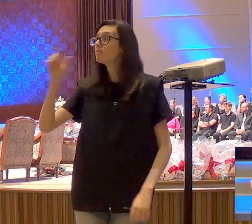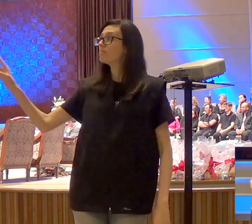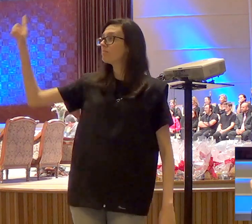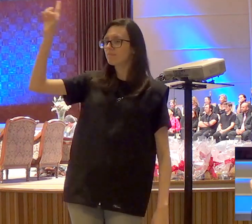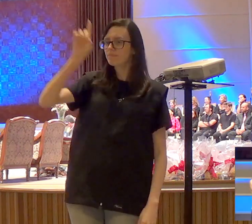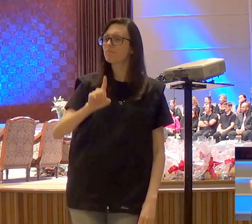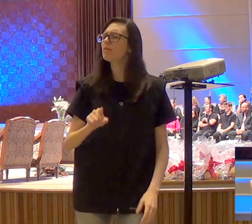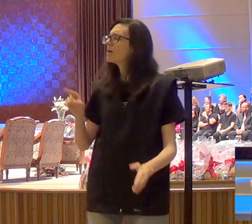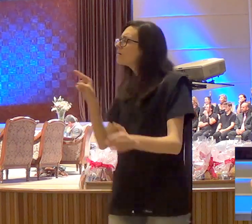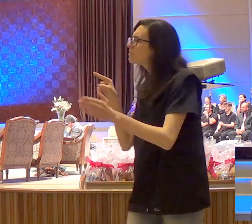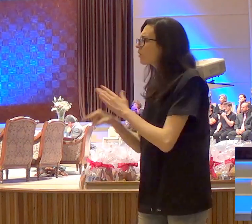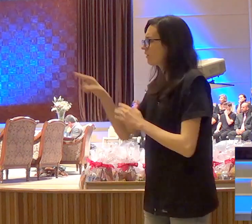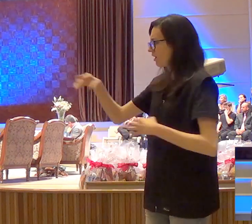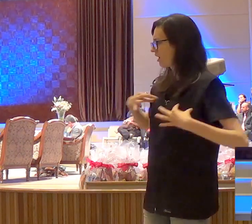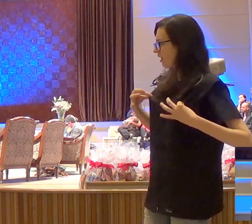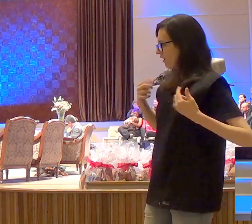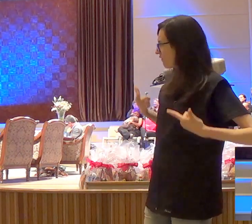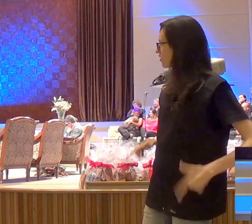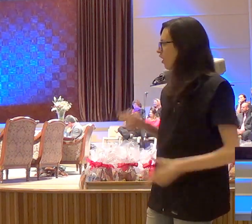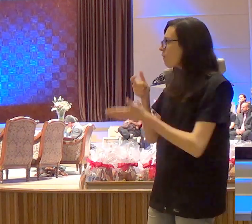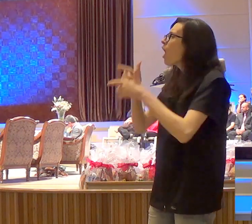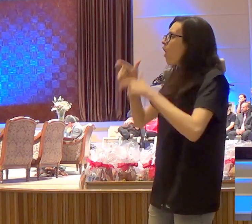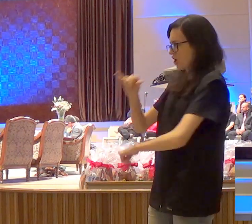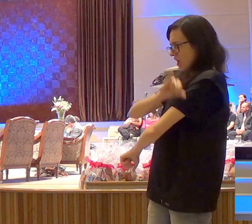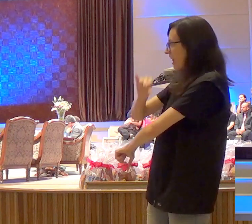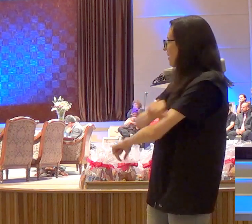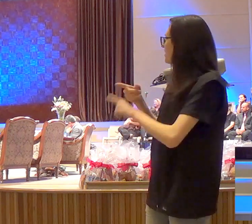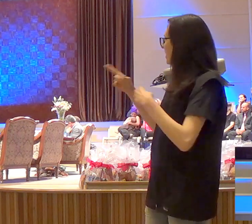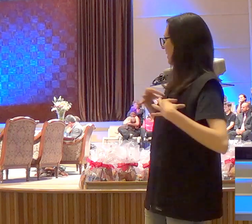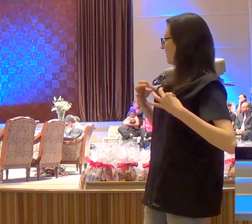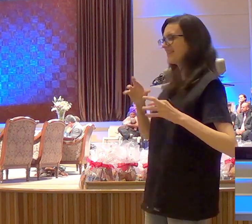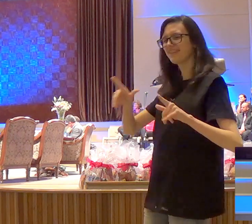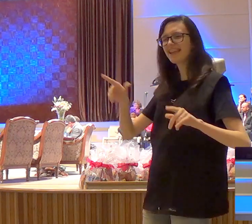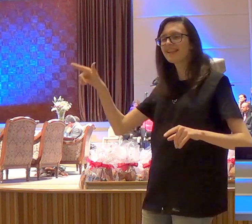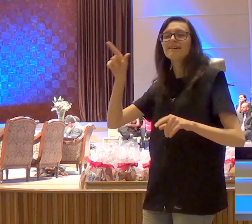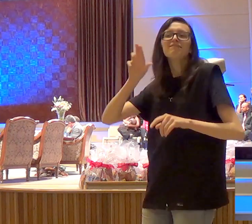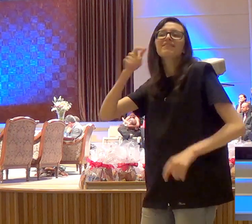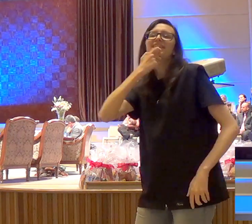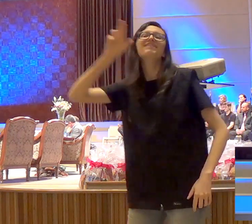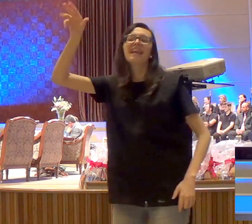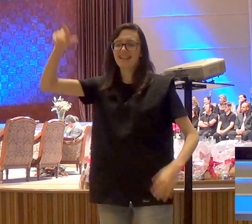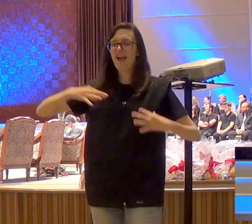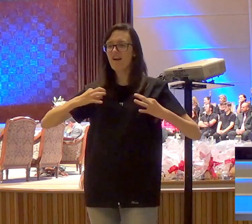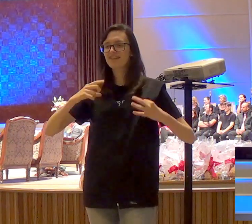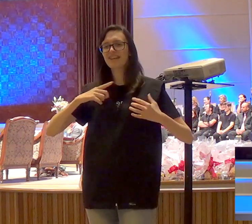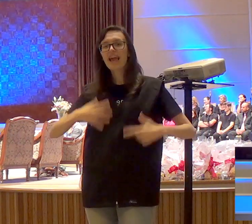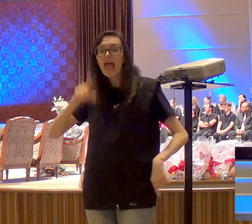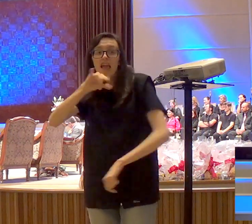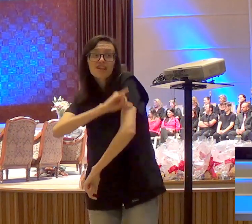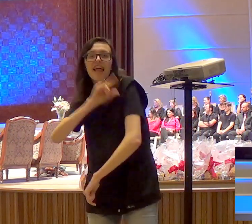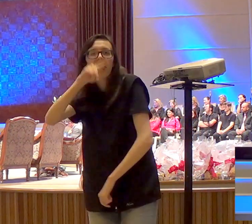Alguém perguntou para ela se ela comprou o vestido de malandro no Rio de Janeiro. And I said, I'm the prison lady, so I just wanted to come